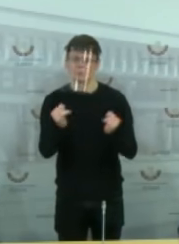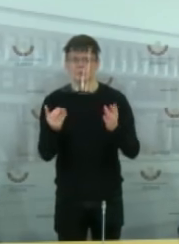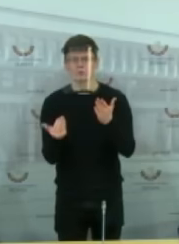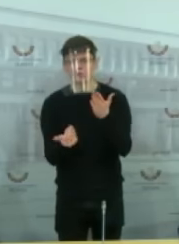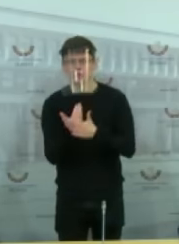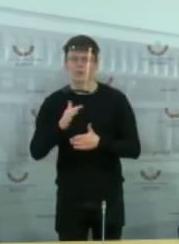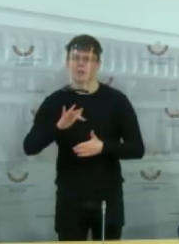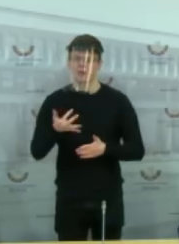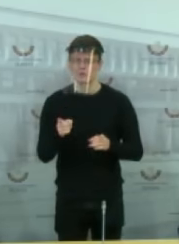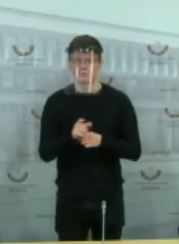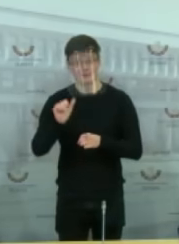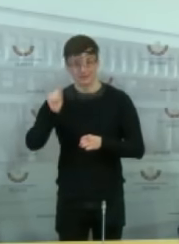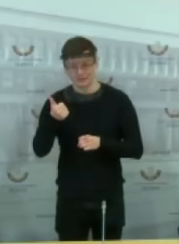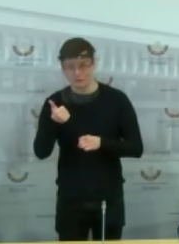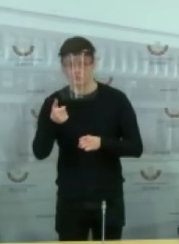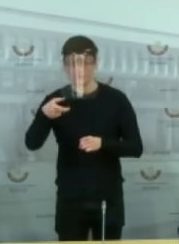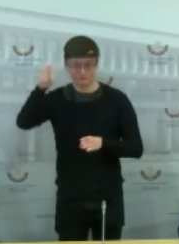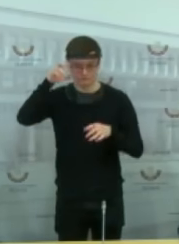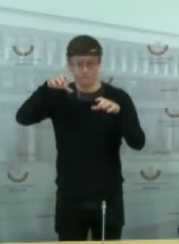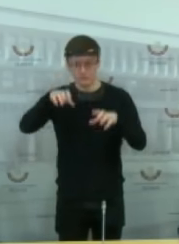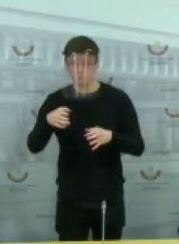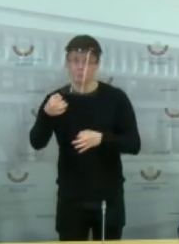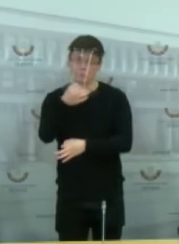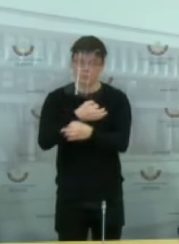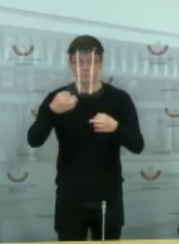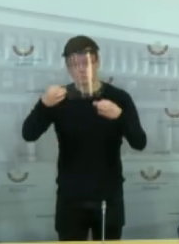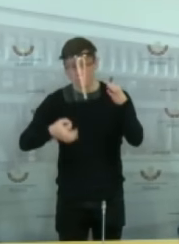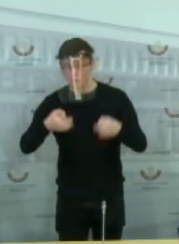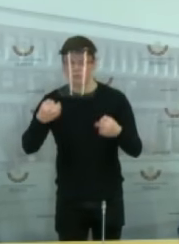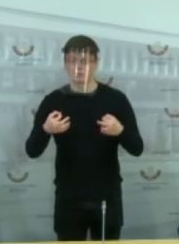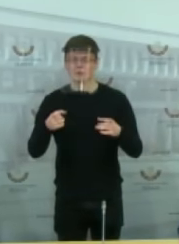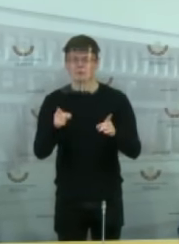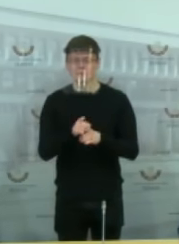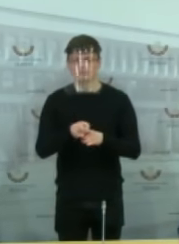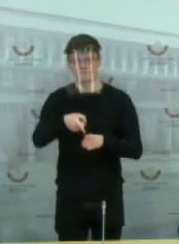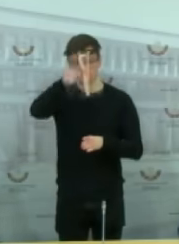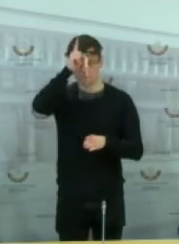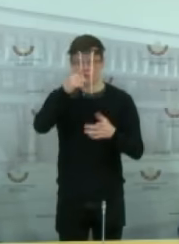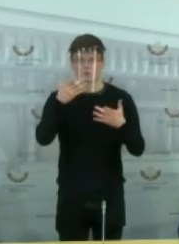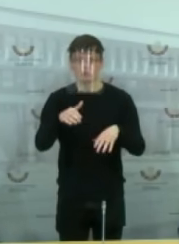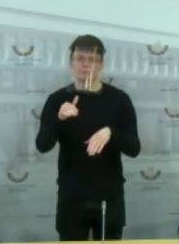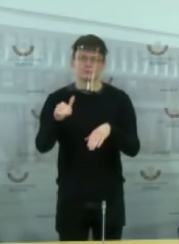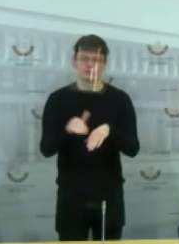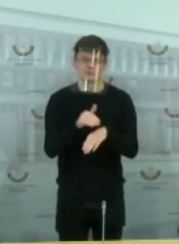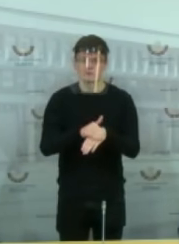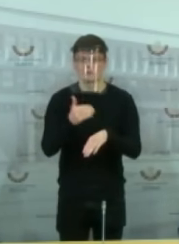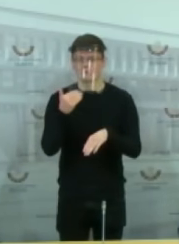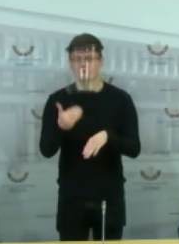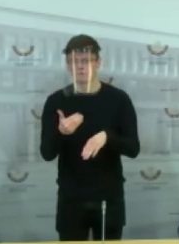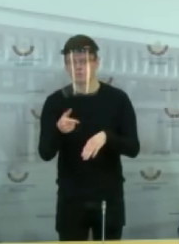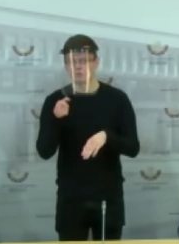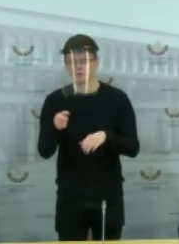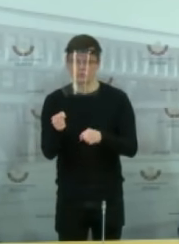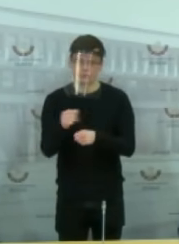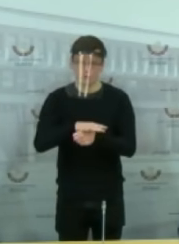nuspręsta rytojaus vyriausybės posėdyje? Vokietijoje sušvelninus kai kurias karantino priemonės, stebimas koronaviruso atveju